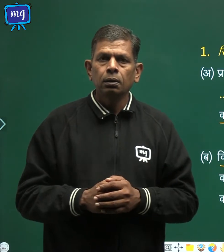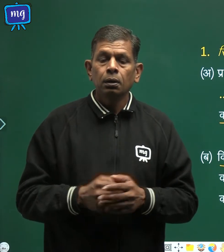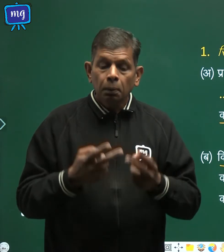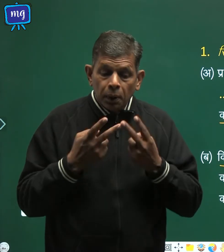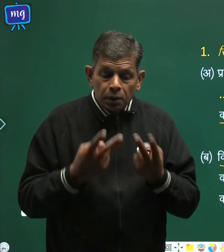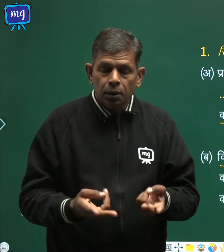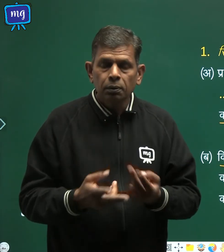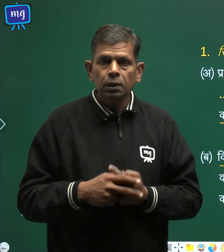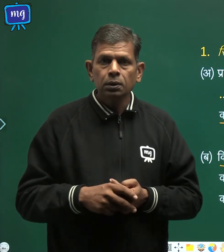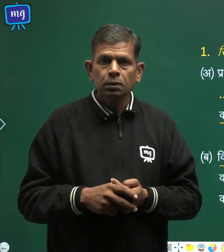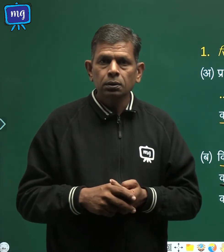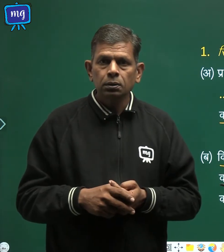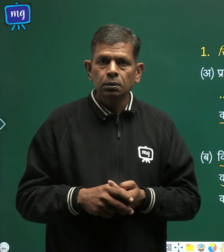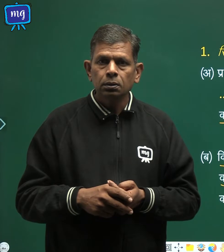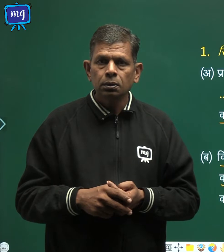पाई जाने वाली